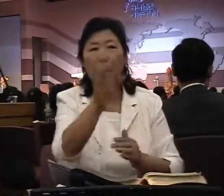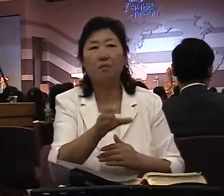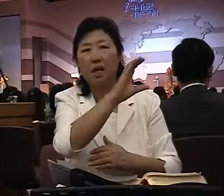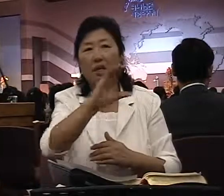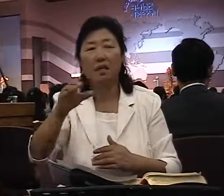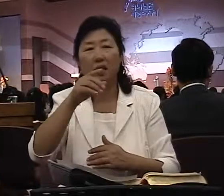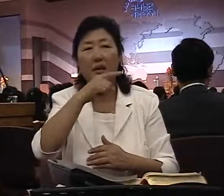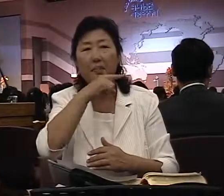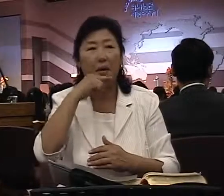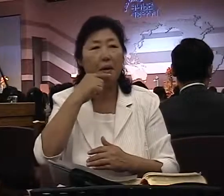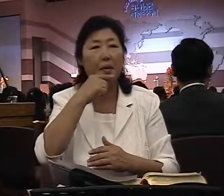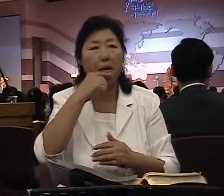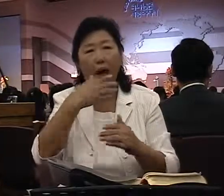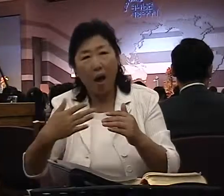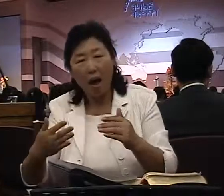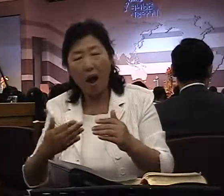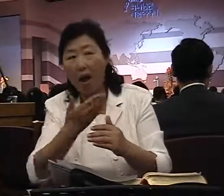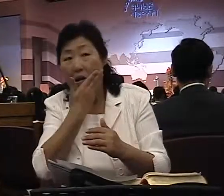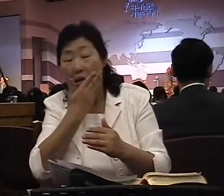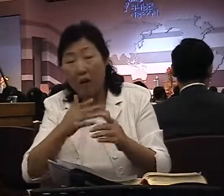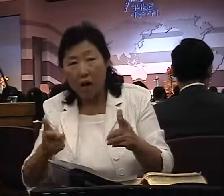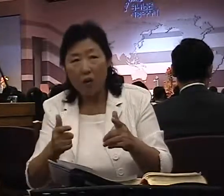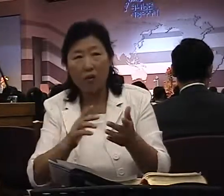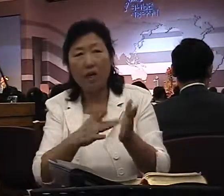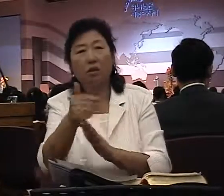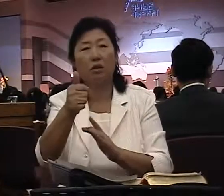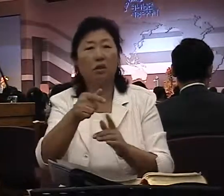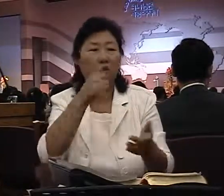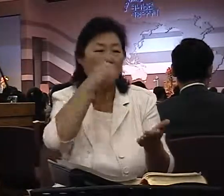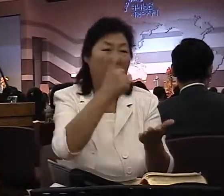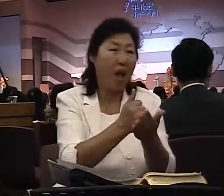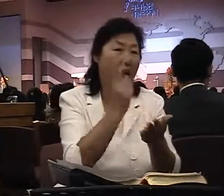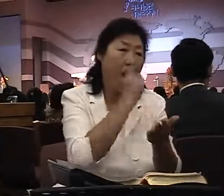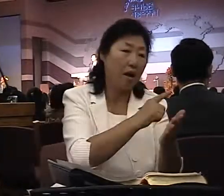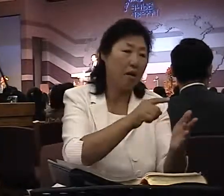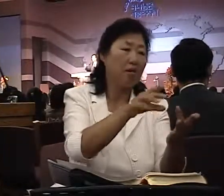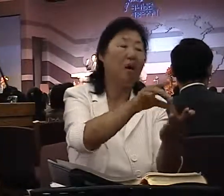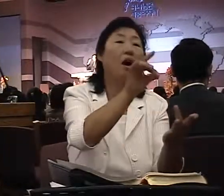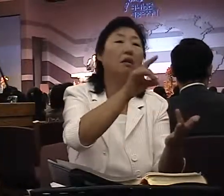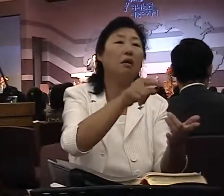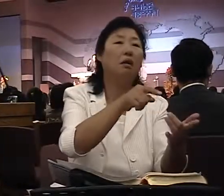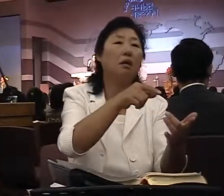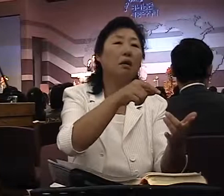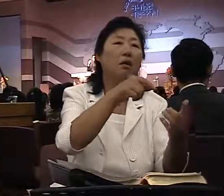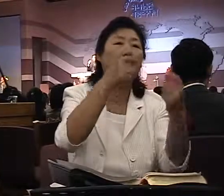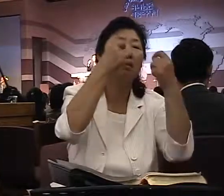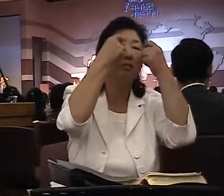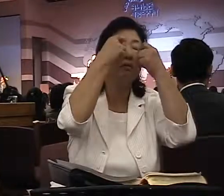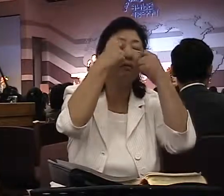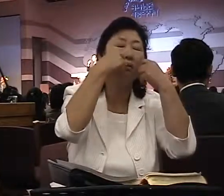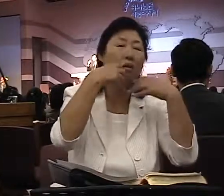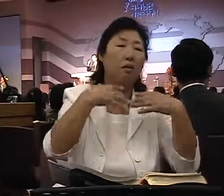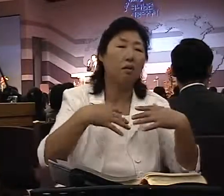쏟아 나오신 예수님보다 이 죄악을 선택하겠는가? 눈물을 쫙 흘리면서,